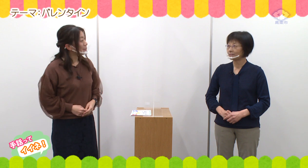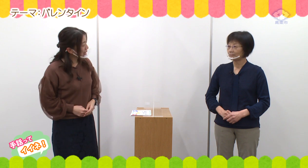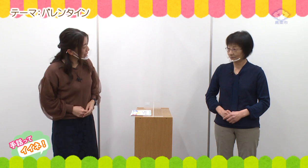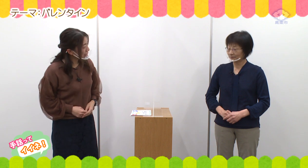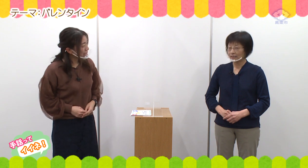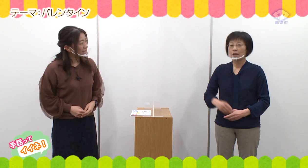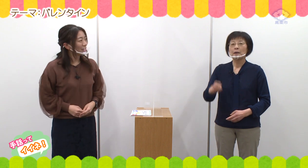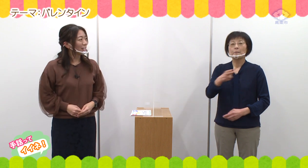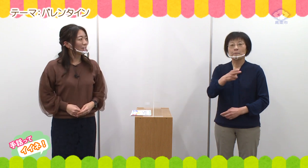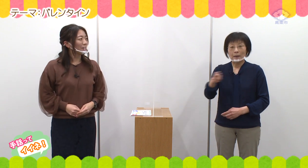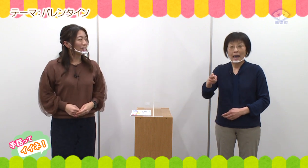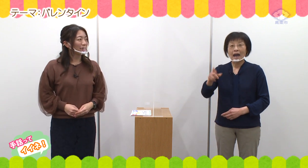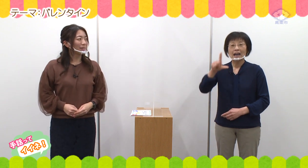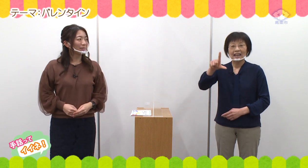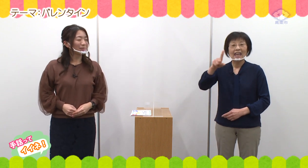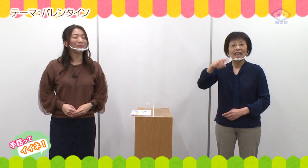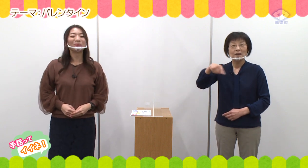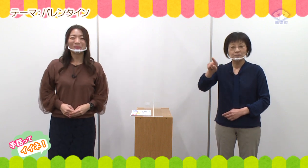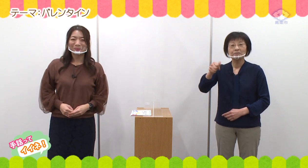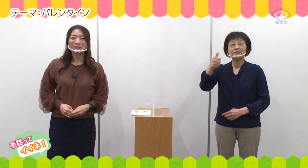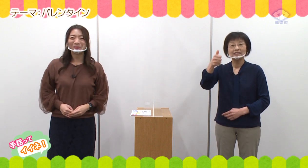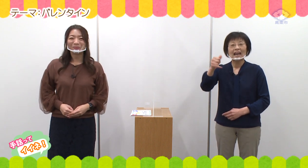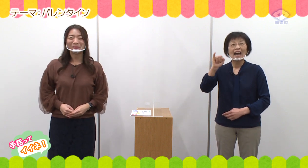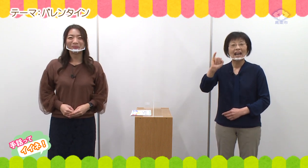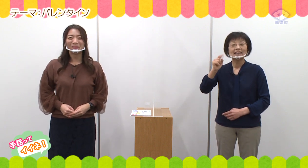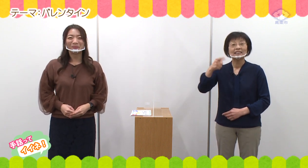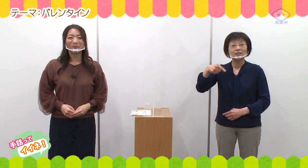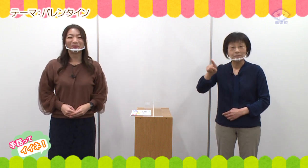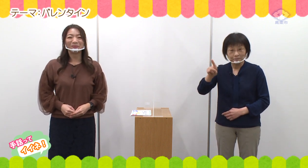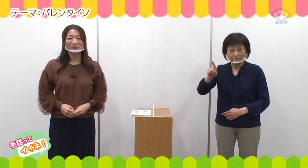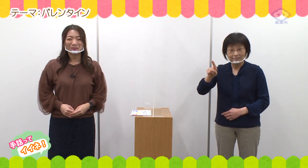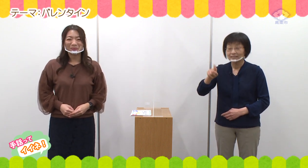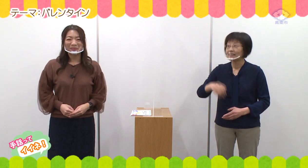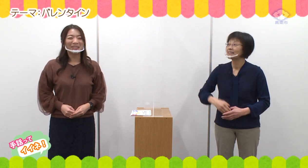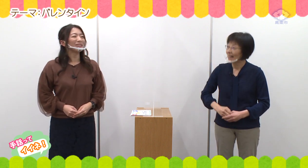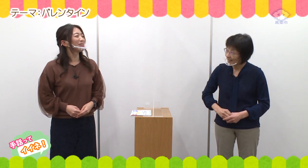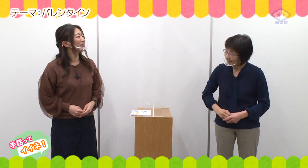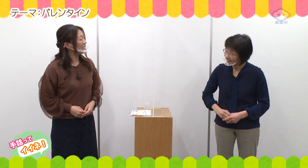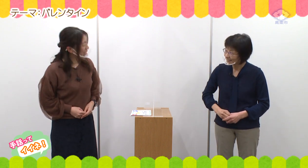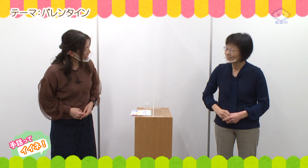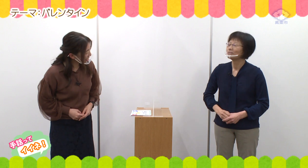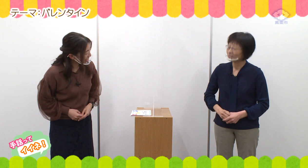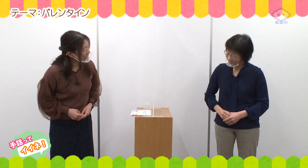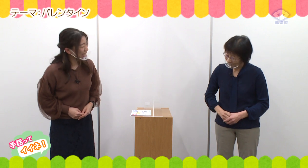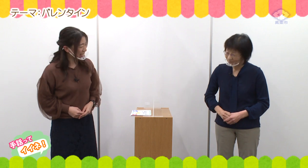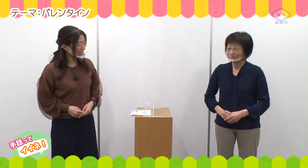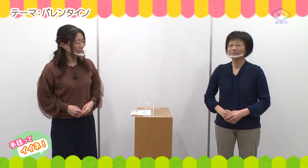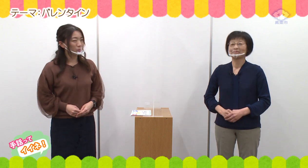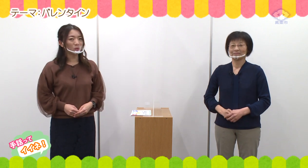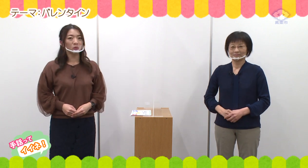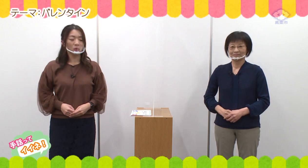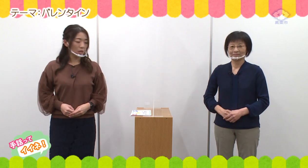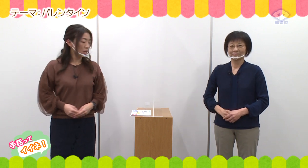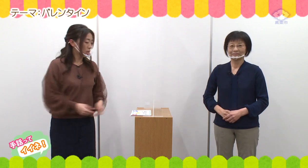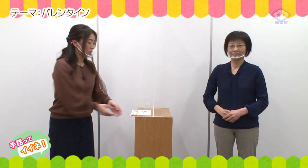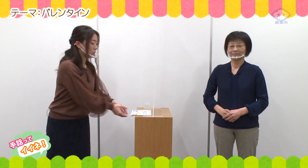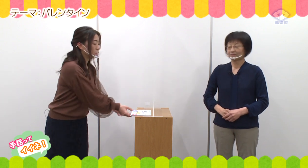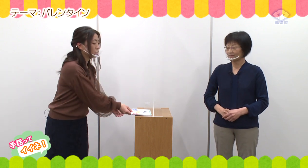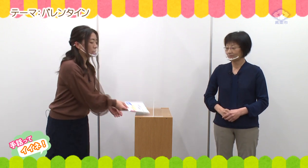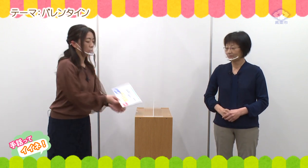ば バレンタインですか？ ですよね。はい、ということで、今回の